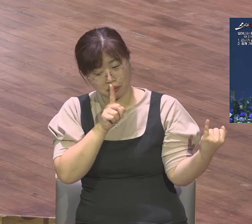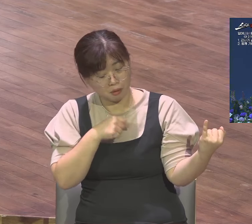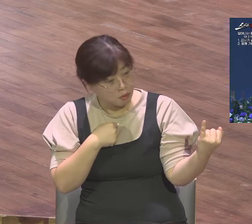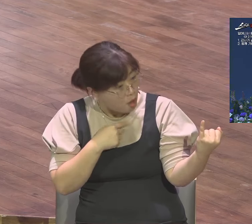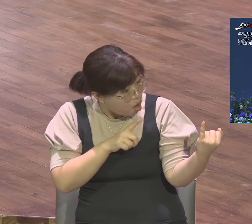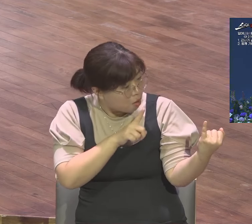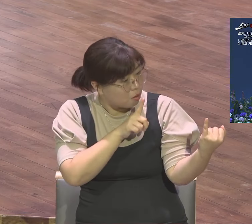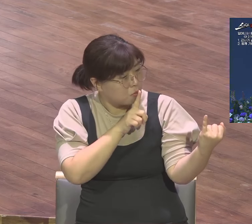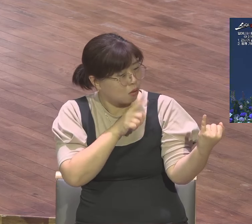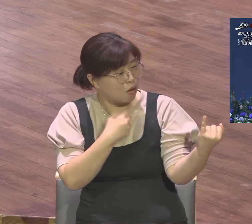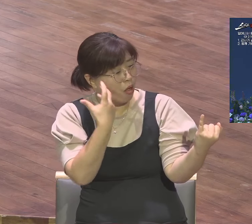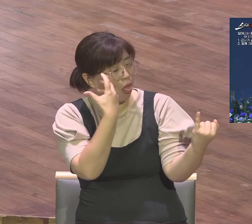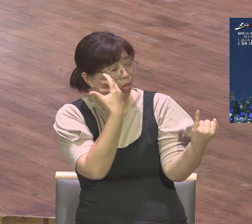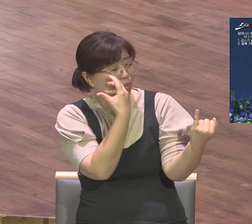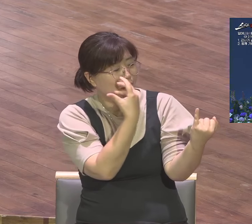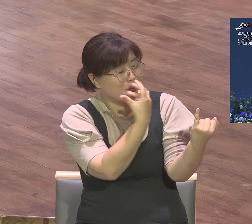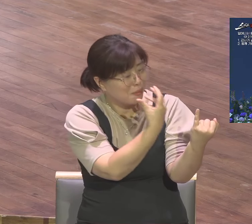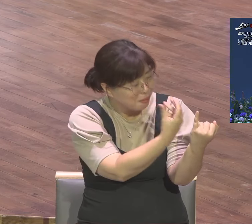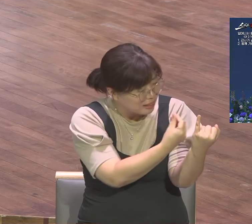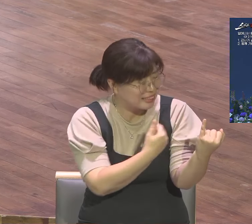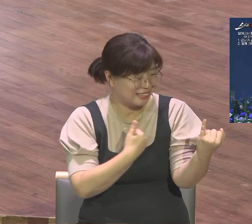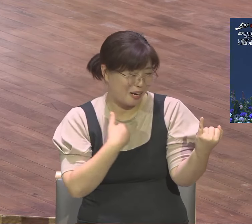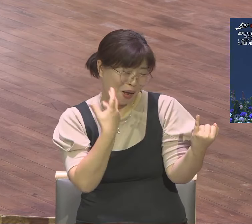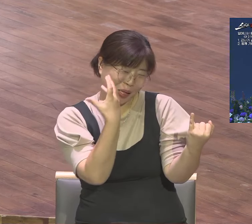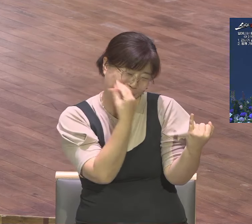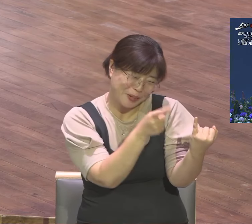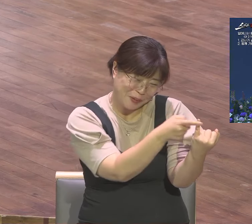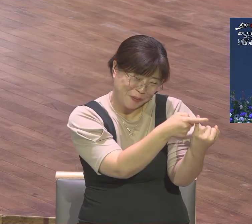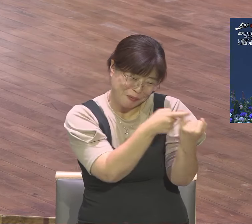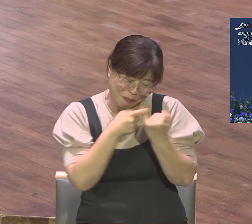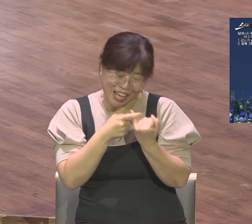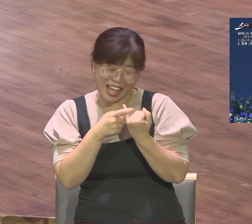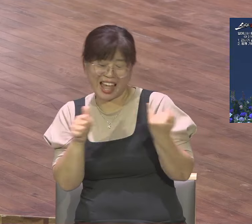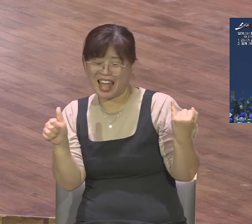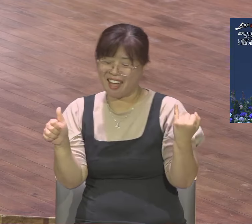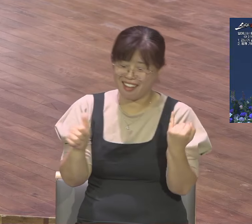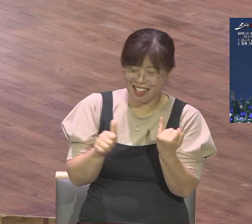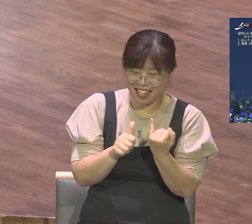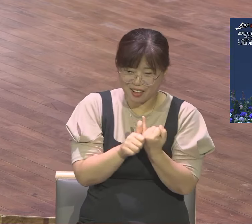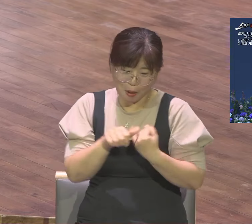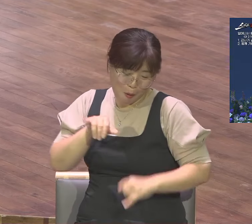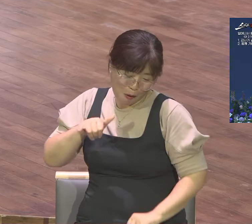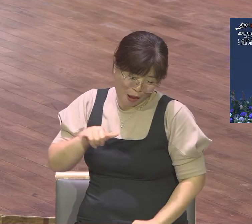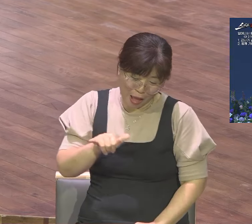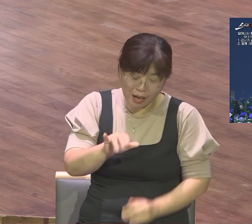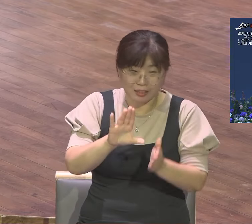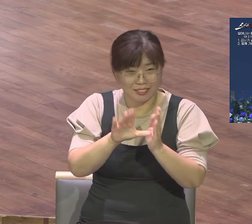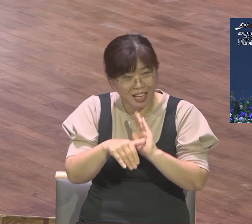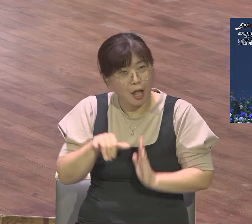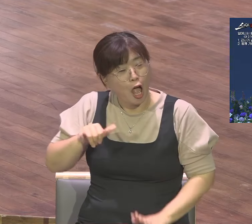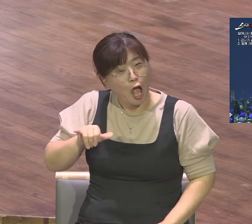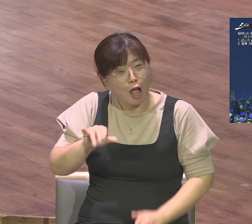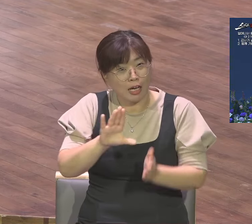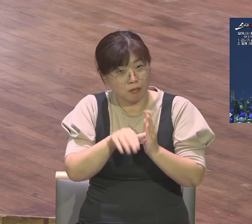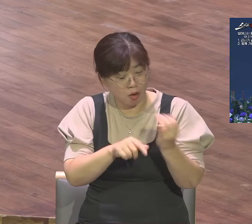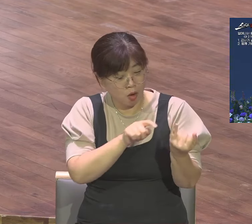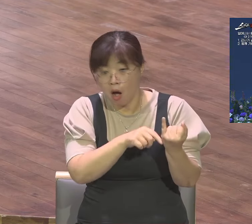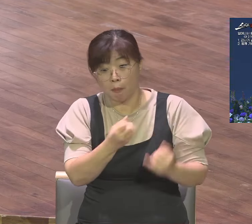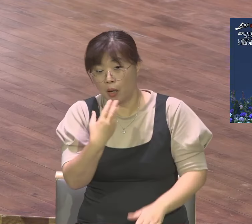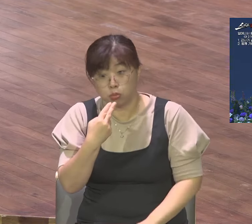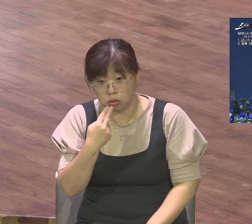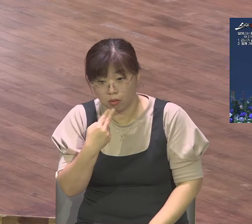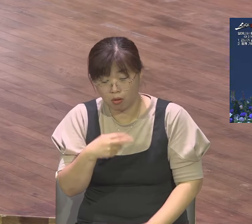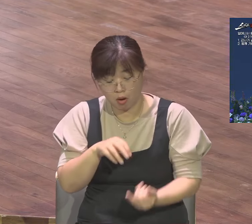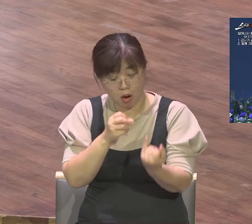그래서 내가 농담으로 그랬어요. 말 좀 해보소. 말 너무 안 하면 입에 냄새나요. 말 좀 해보소. 그 정도로 말을